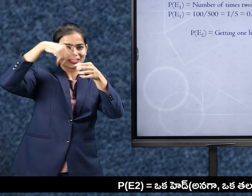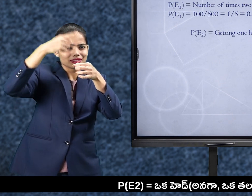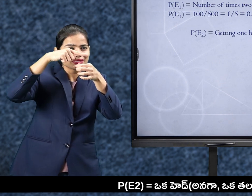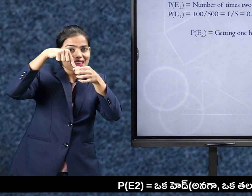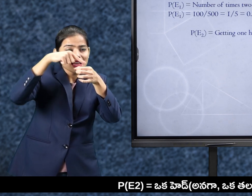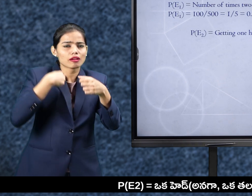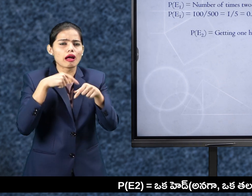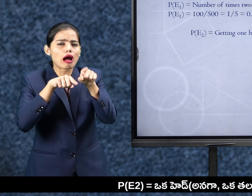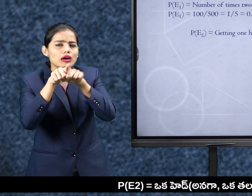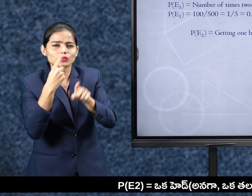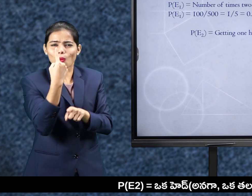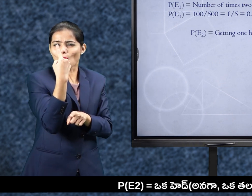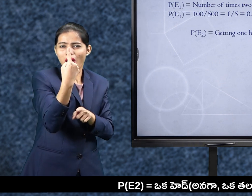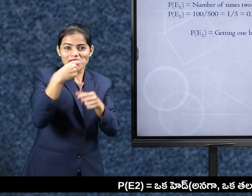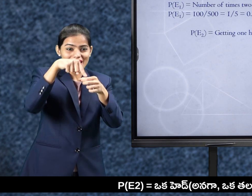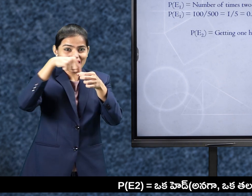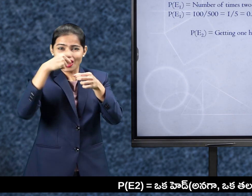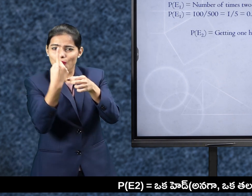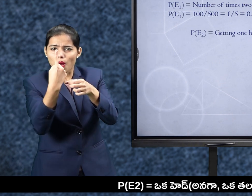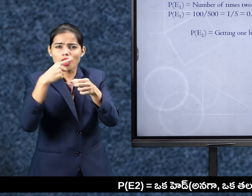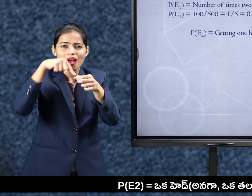ఒక హెడ్ మరియు ఒక టెయిల్ పొందటం అన్నమాట.